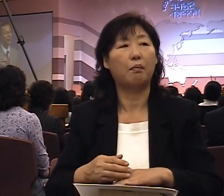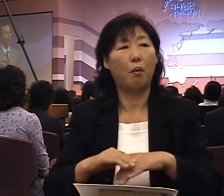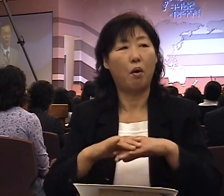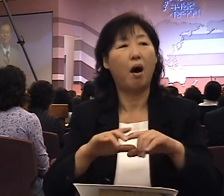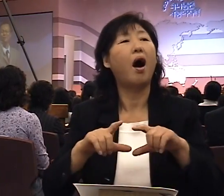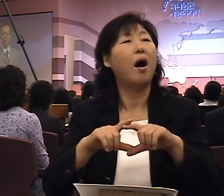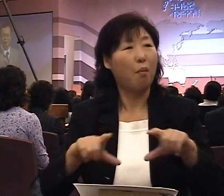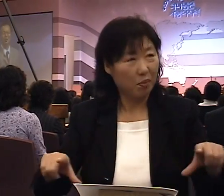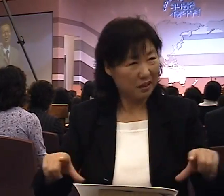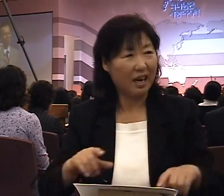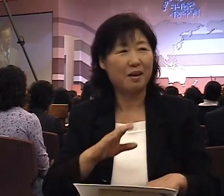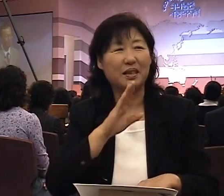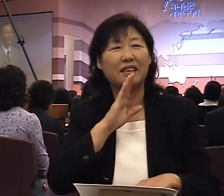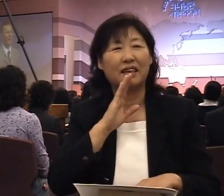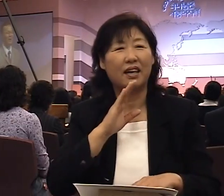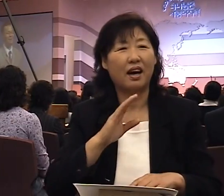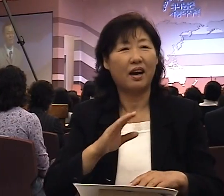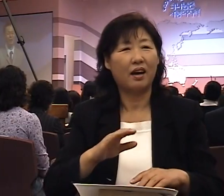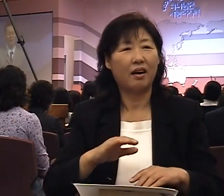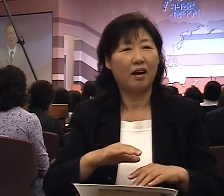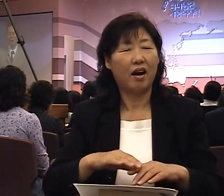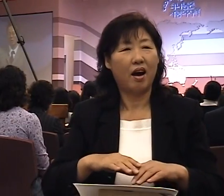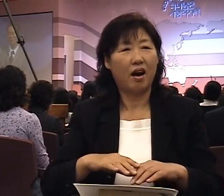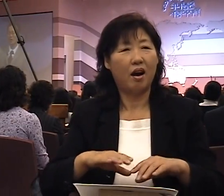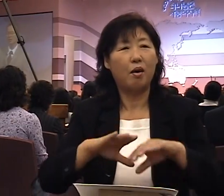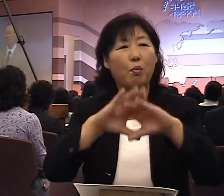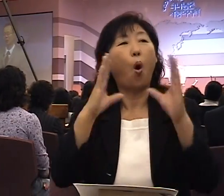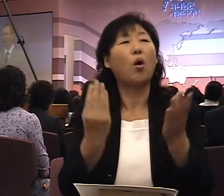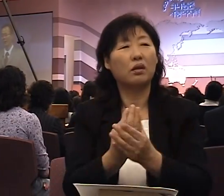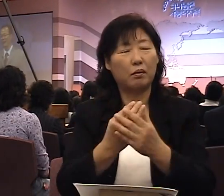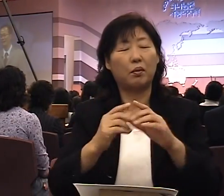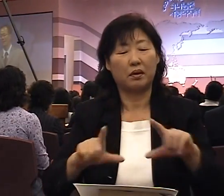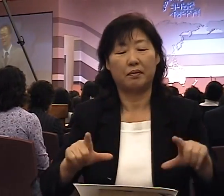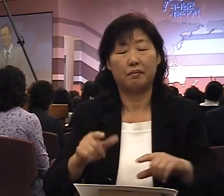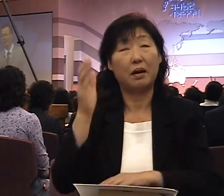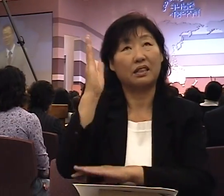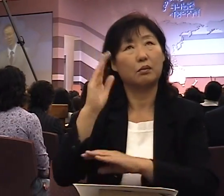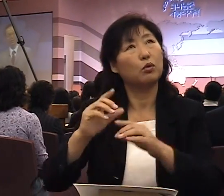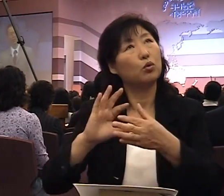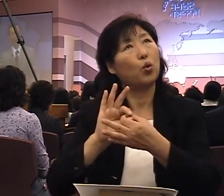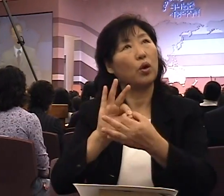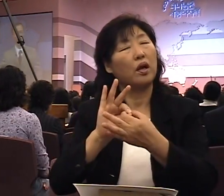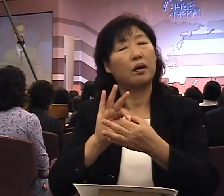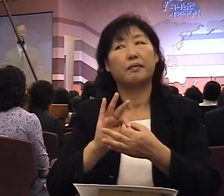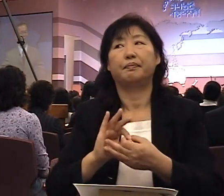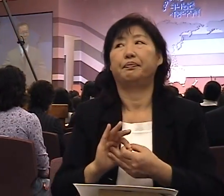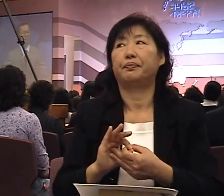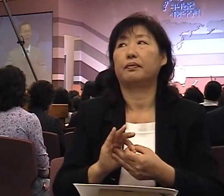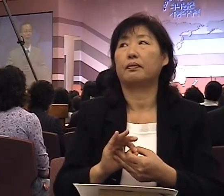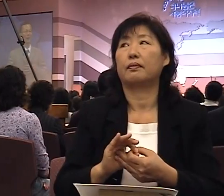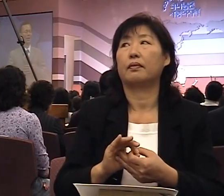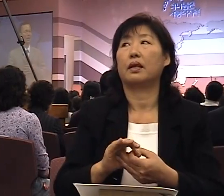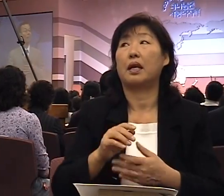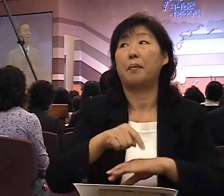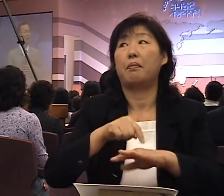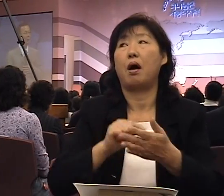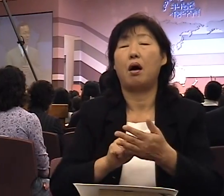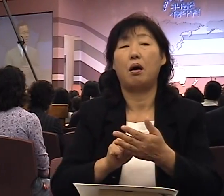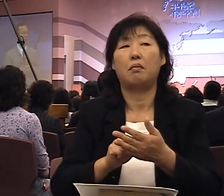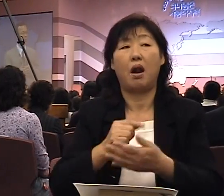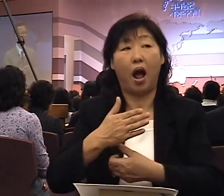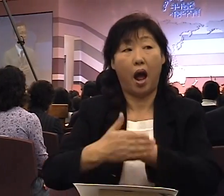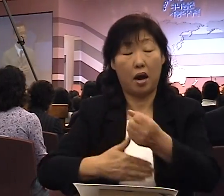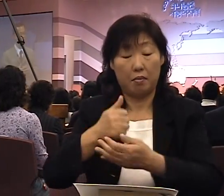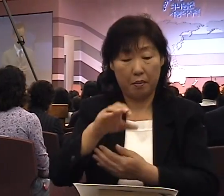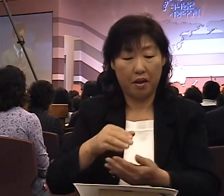가능한 줄로 여러분 믿으시기를 바랍니다. 오늘 말씀을 통해 우리가 그러한 마음을 하나님 앞에